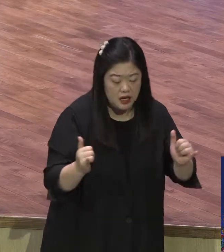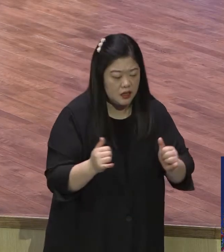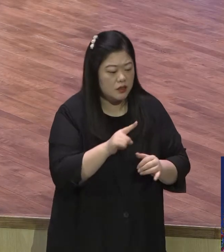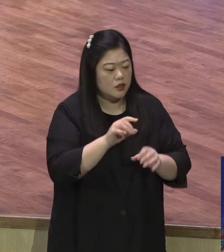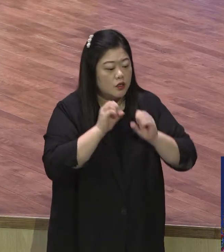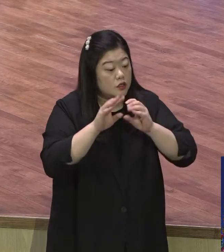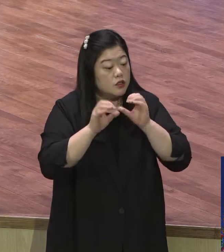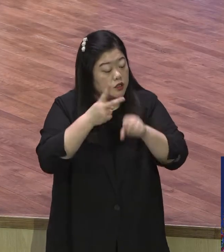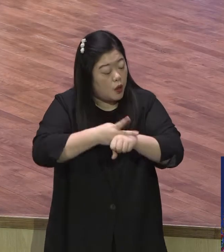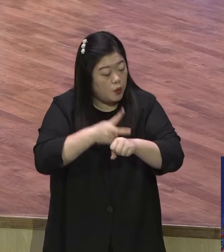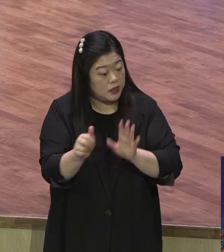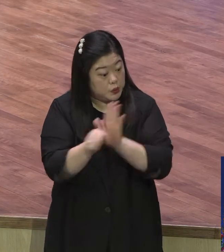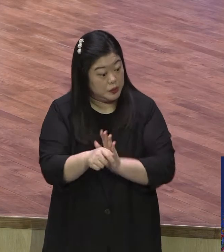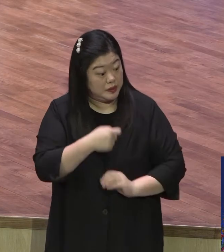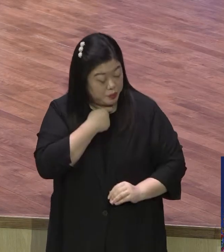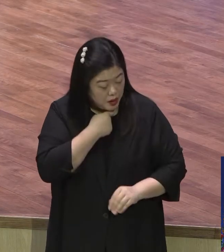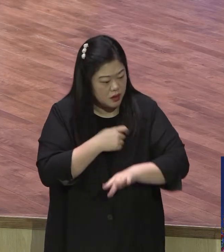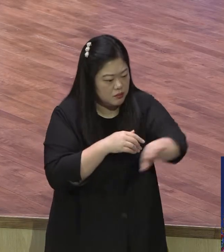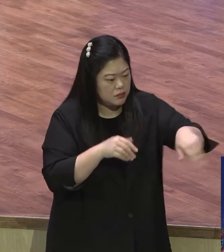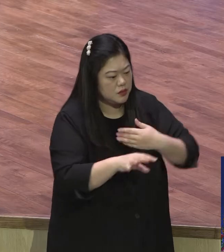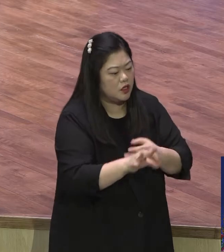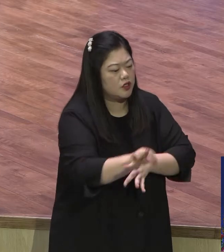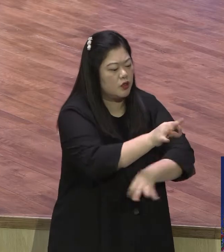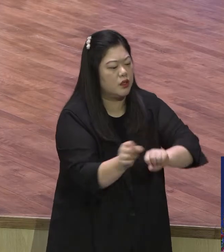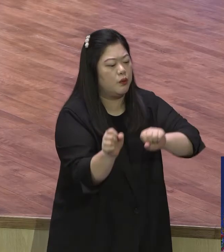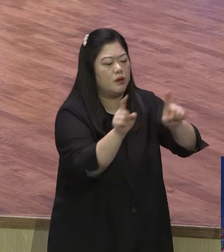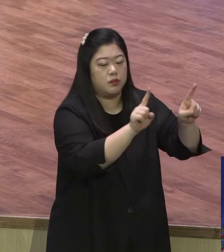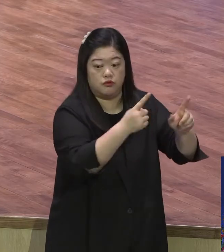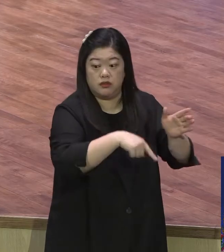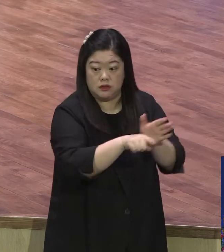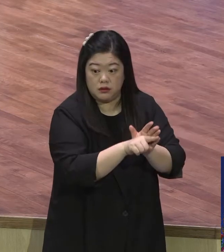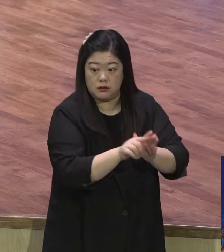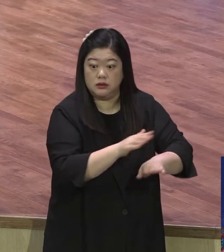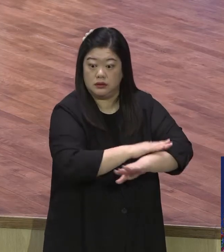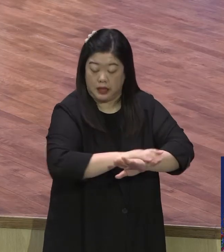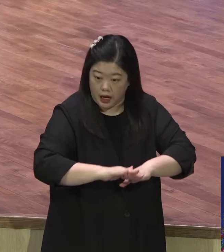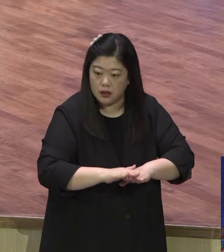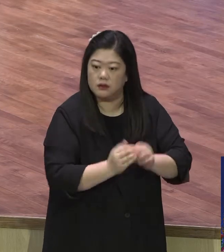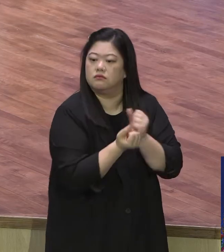책임질 수 있는 기업을 네가 제대로 해봐라 지금 진행 중에 있어요